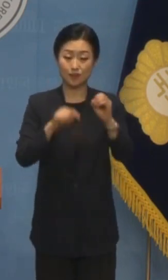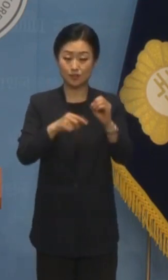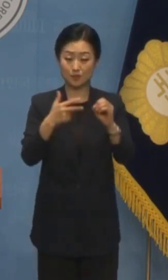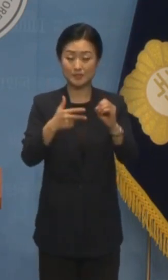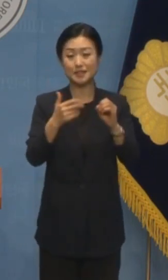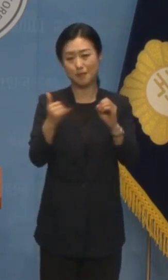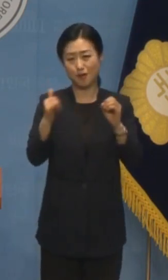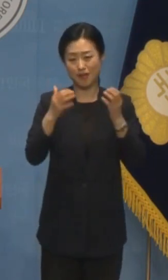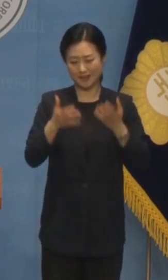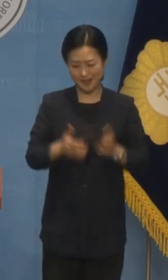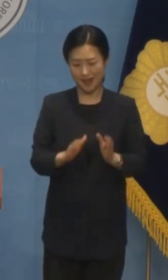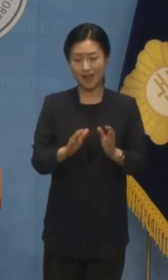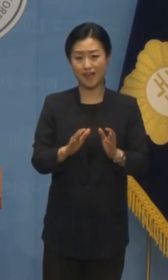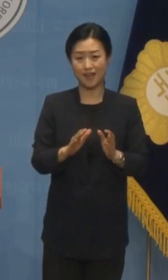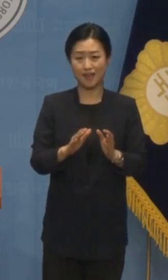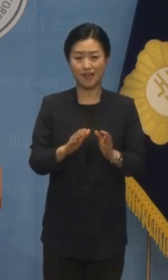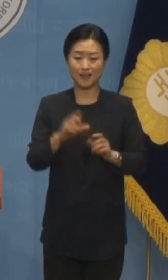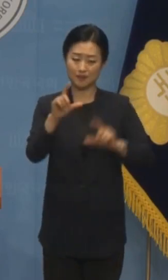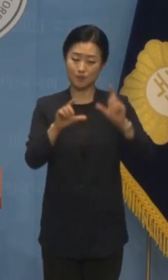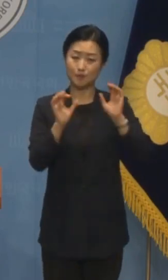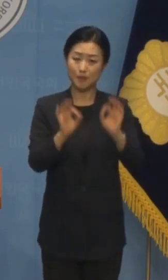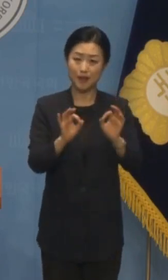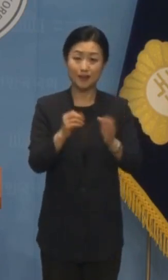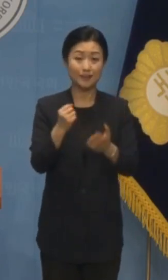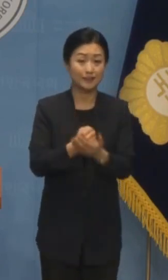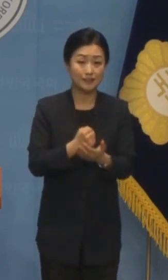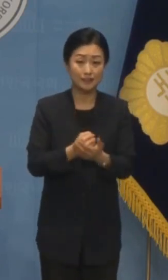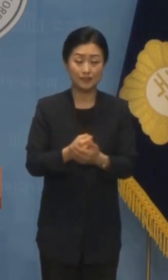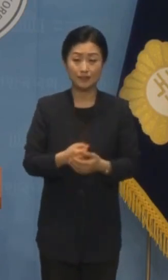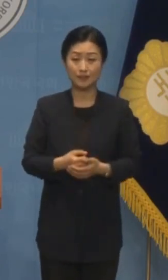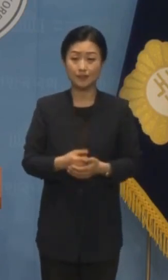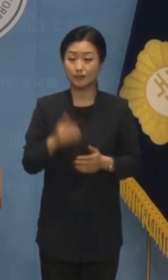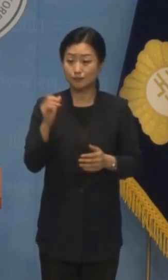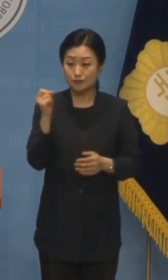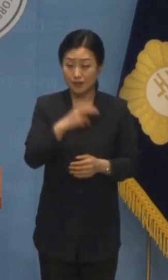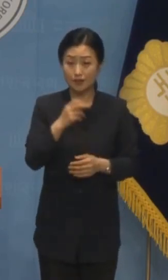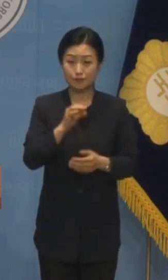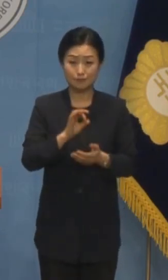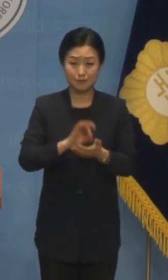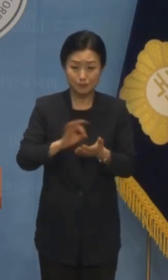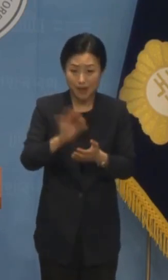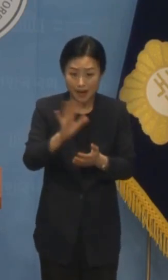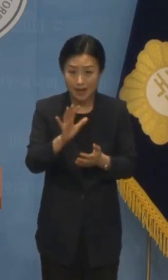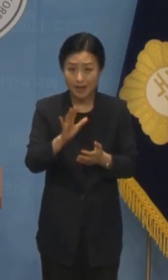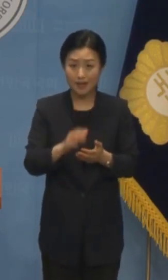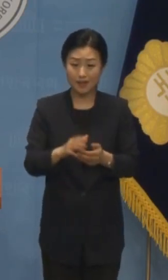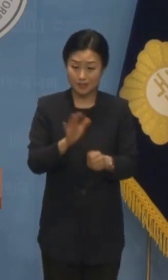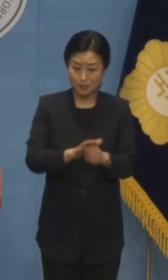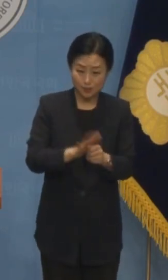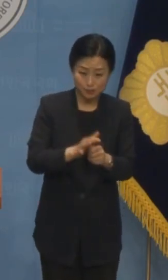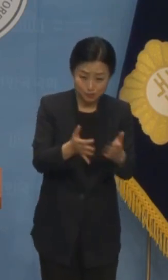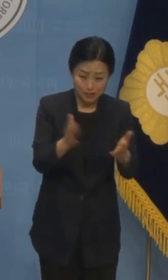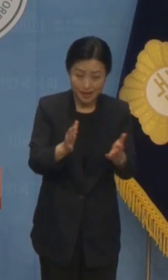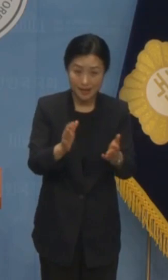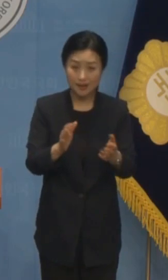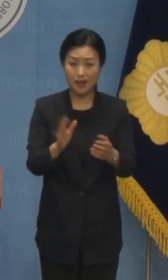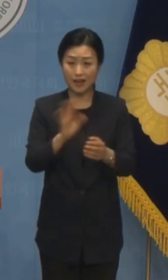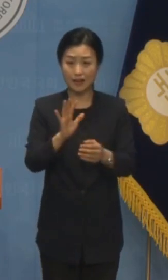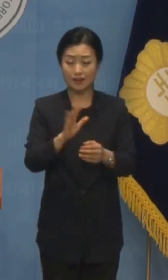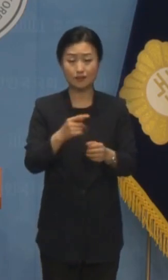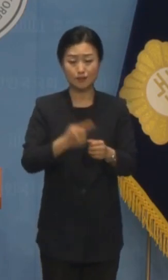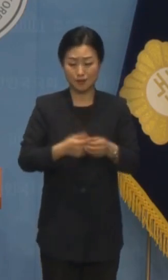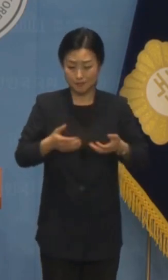0.7명대로 접어든 초저출생을 지켜본 후에도 재정 건전성 지표만 어루만지고 있다면 감히 미래 세대를 논할 수